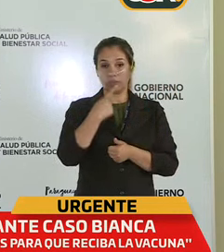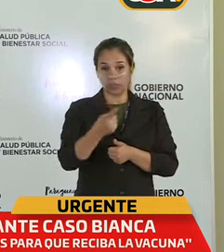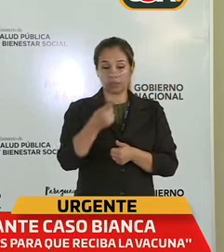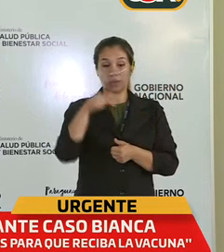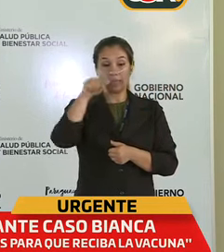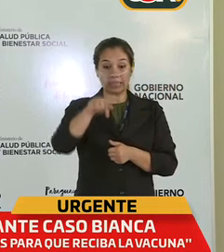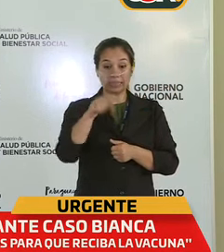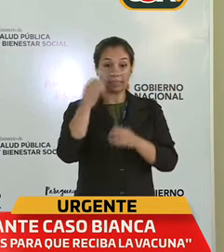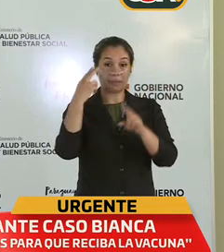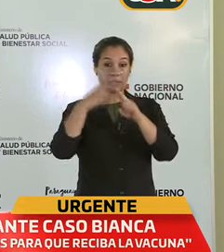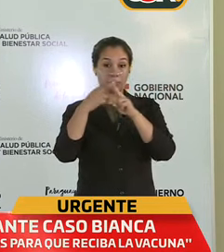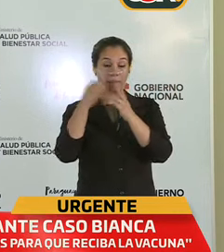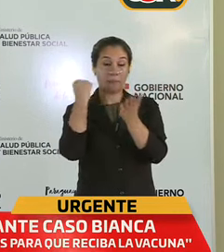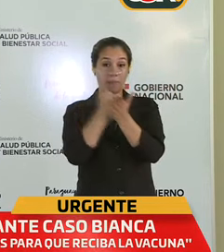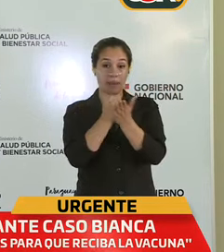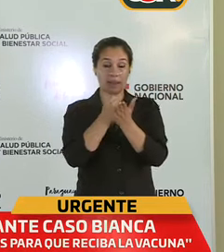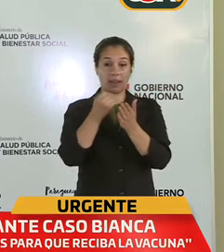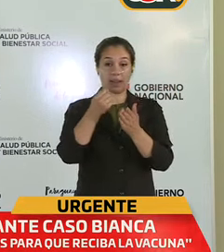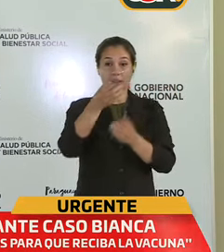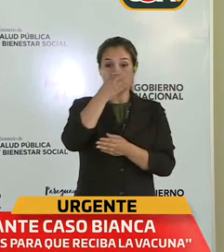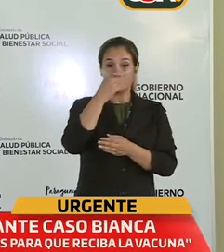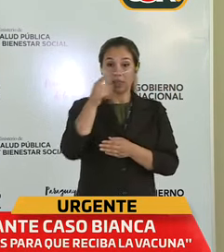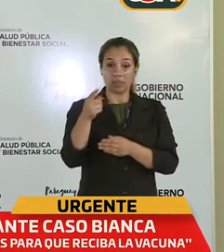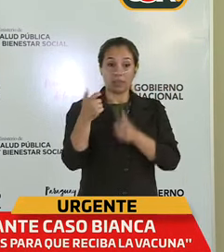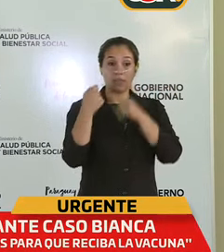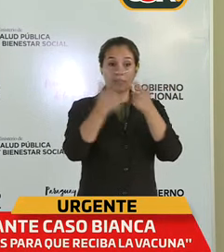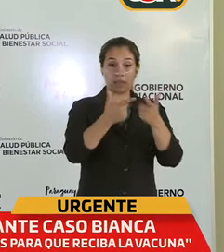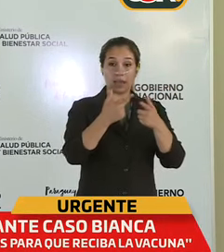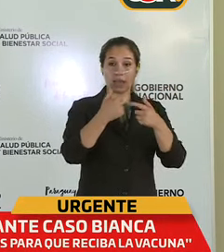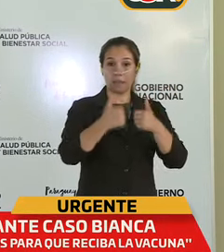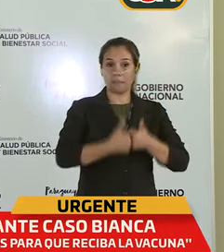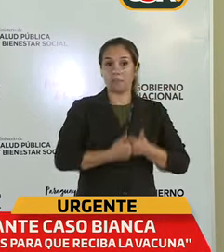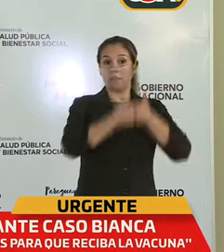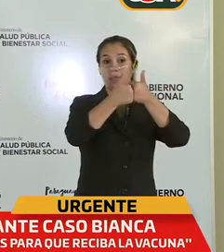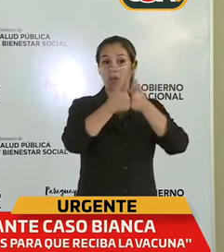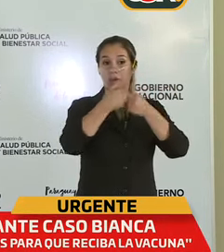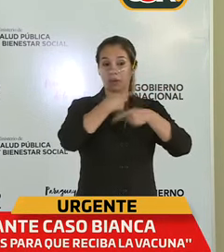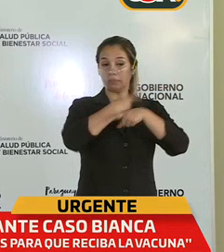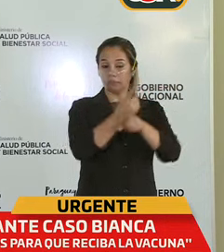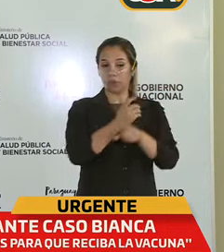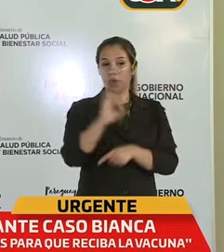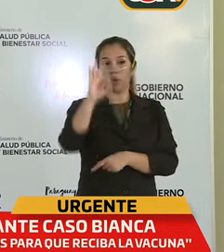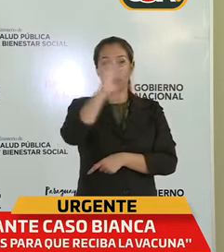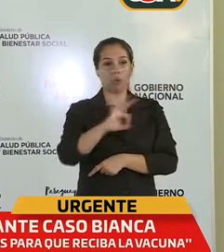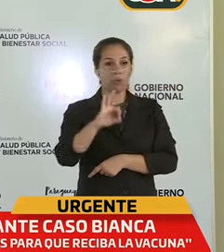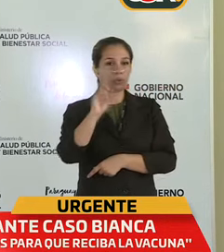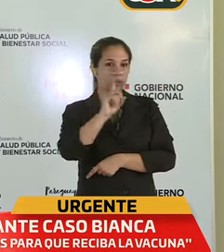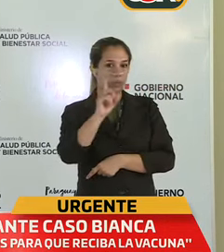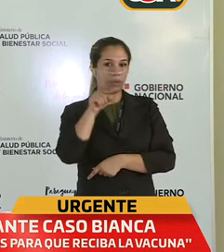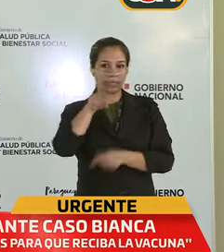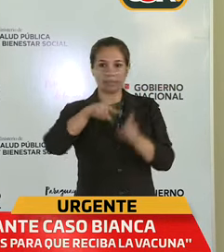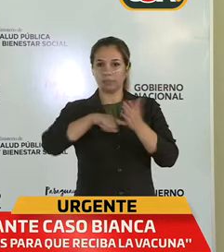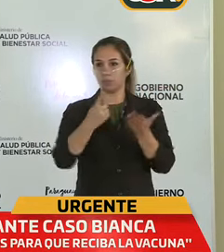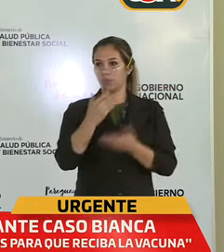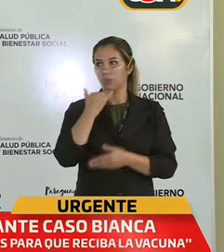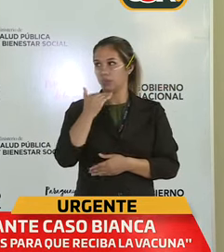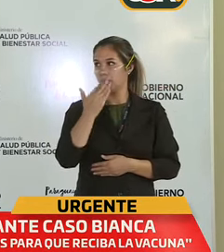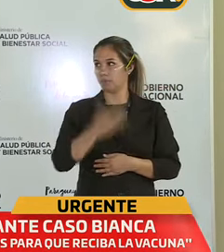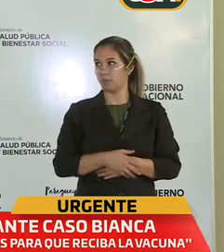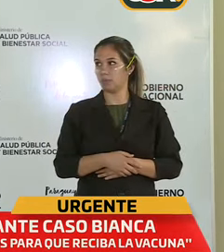si este tratamiento coadyuvante va a modificar sustancialmente la evolución de esta niña.